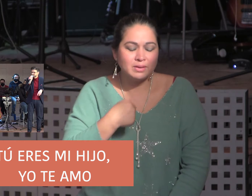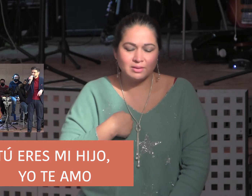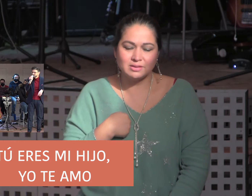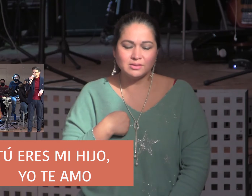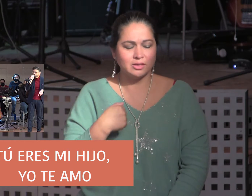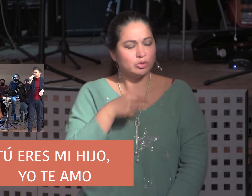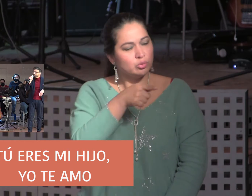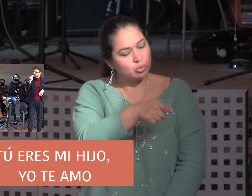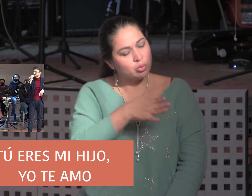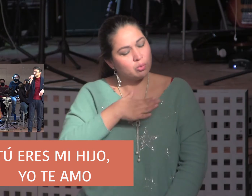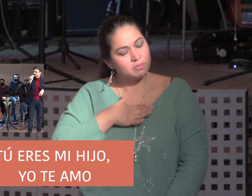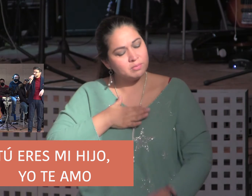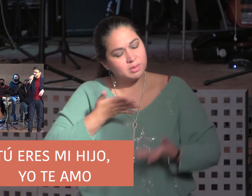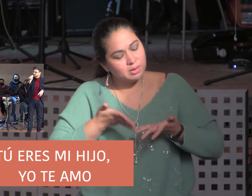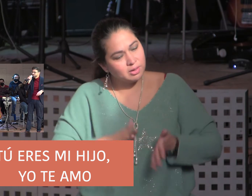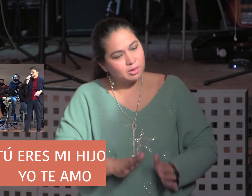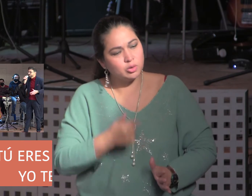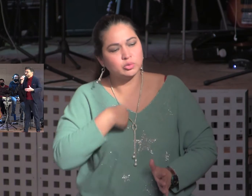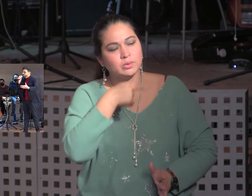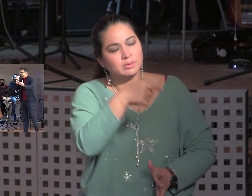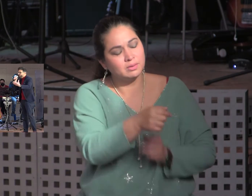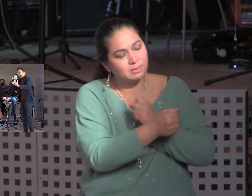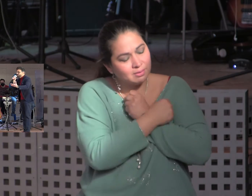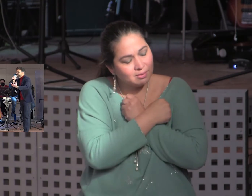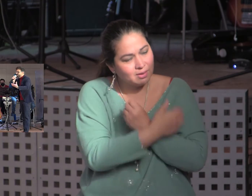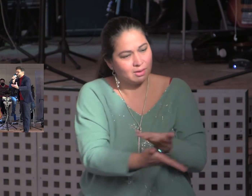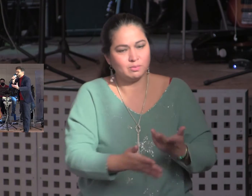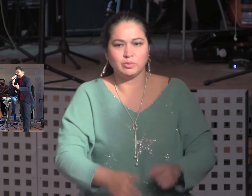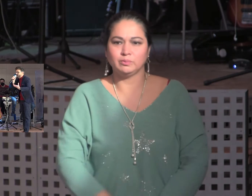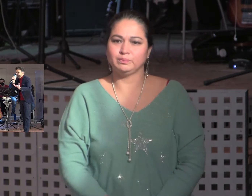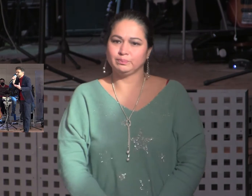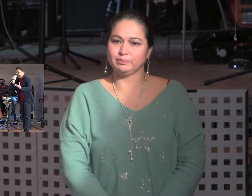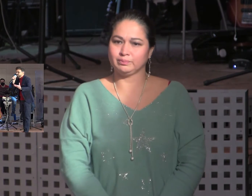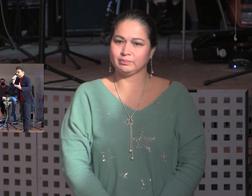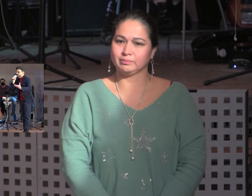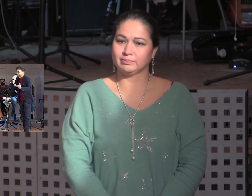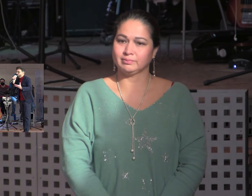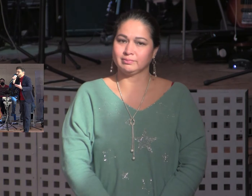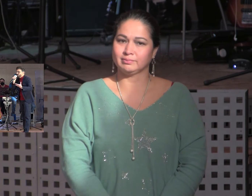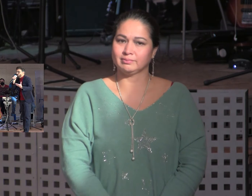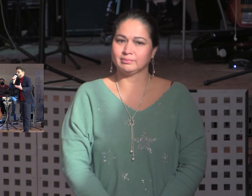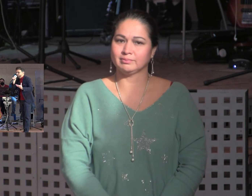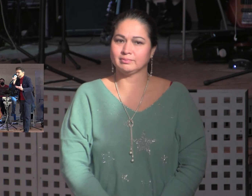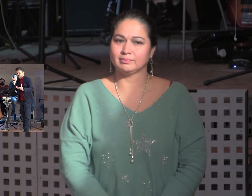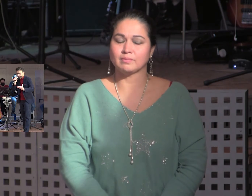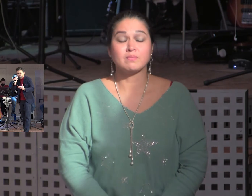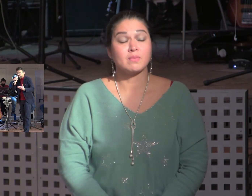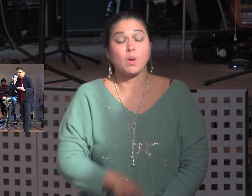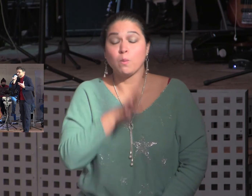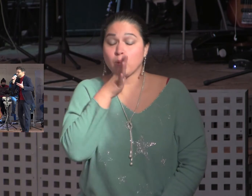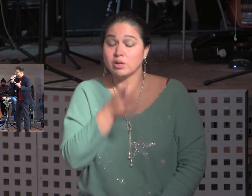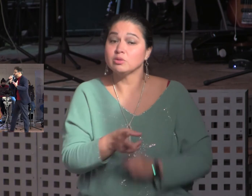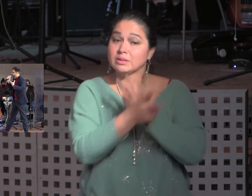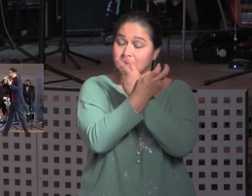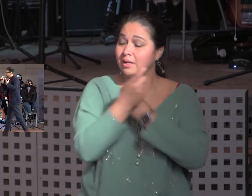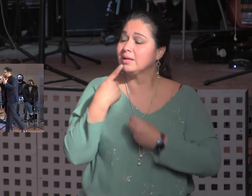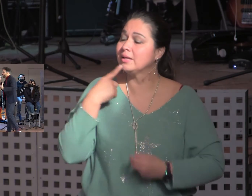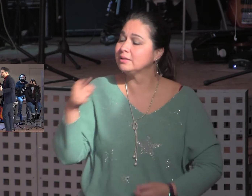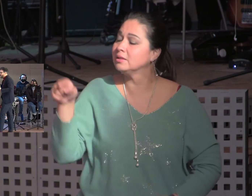amo, tú eres mi hijo. Profetiza, hijo de hombre,